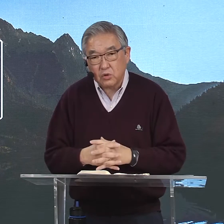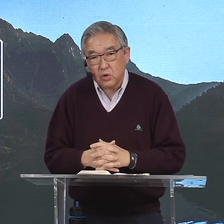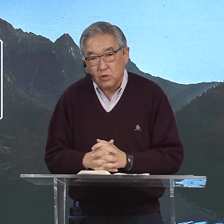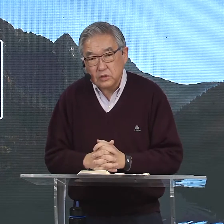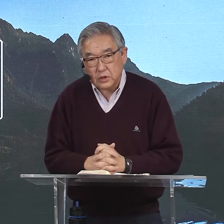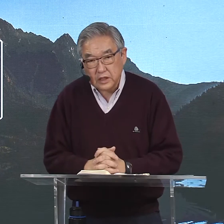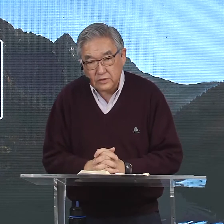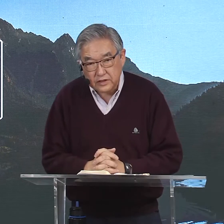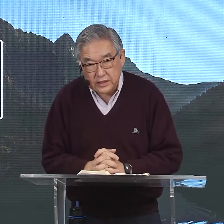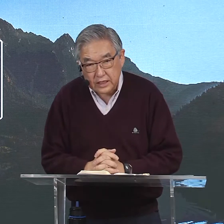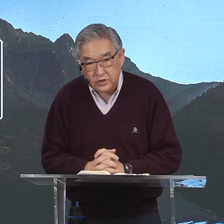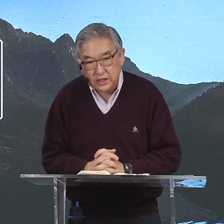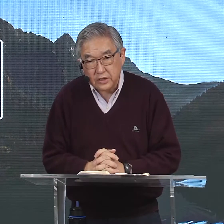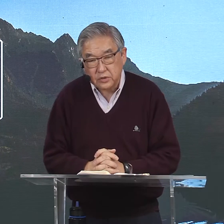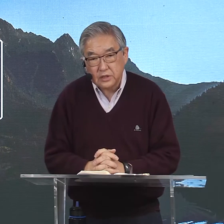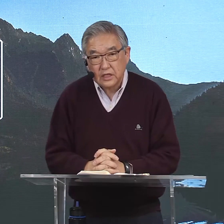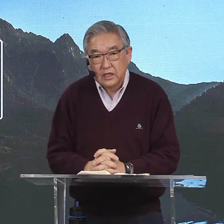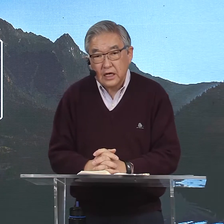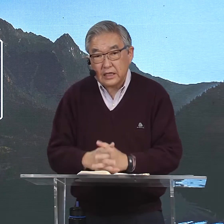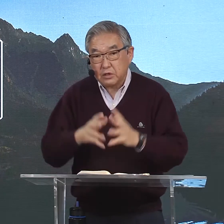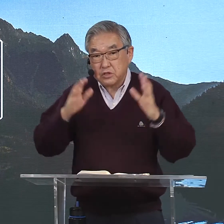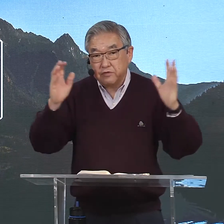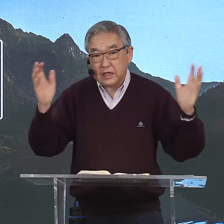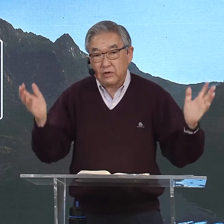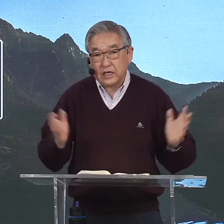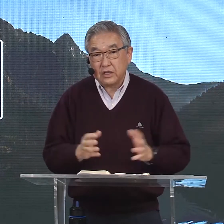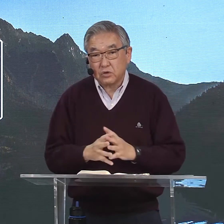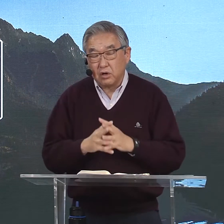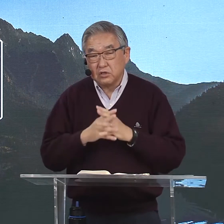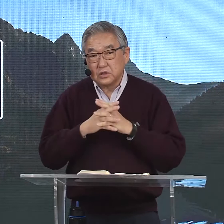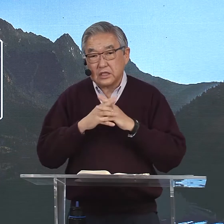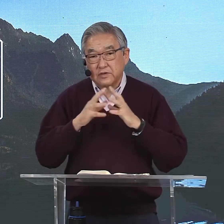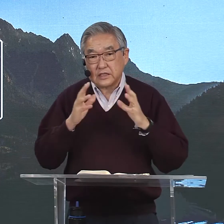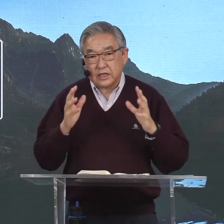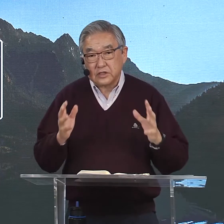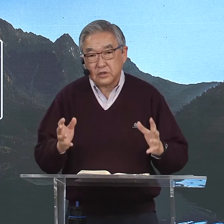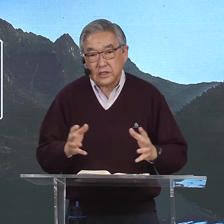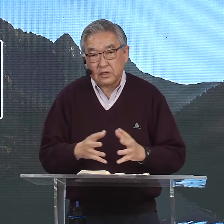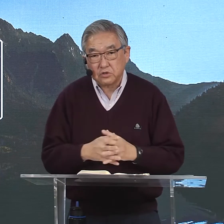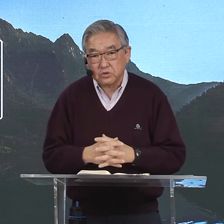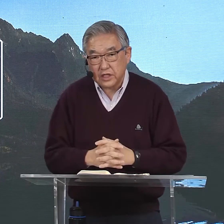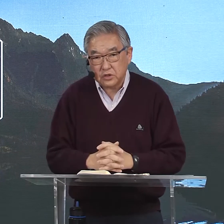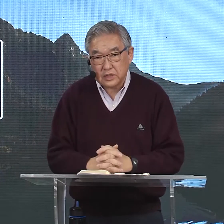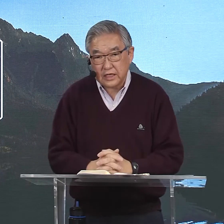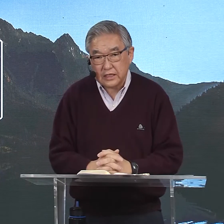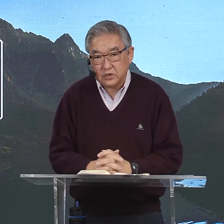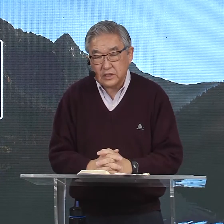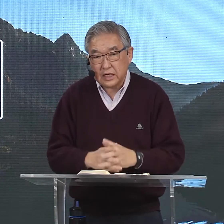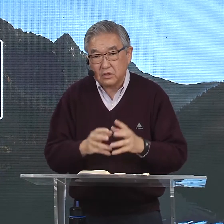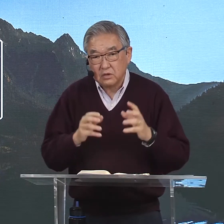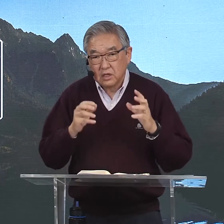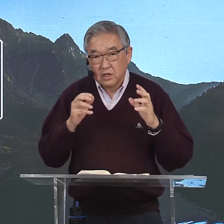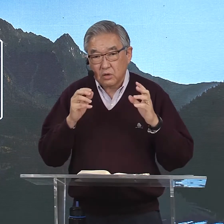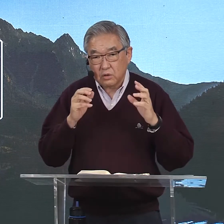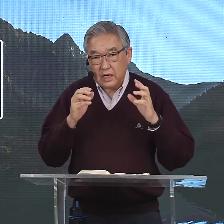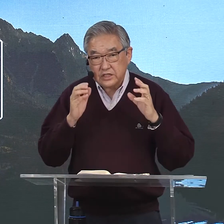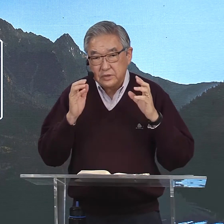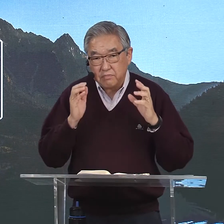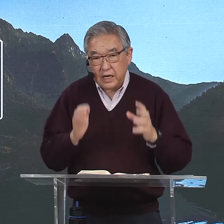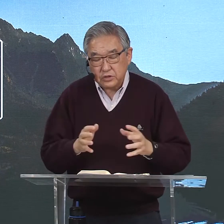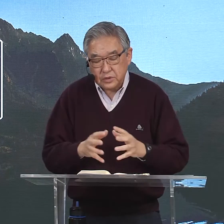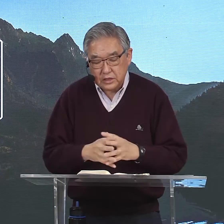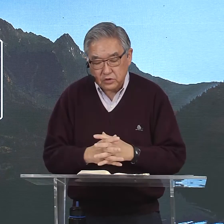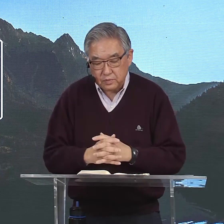guerra espiritual contra os adversários de deus até o dia final em que todos os adversários de deus estarão sujeitos a cristo estarão